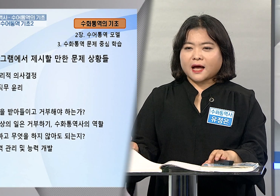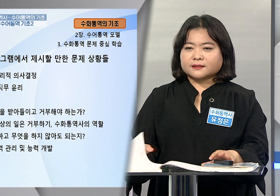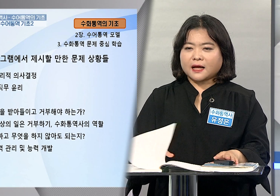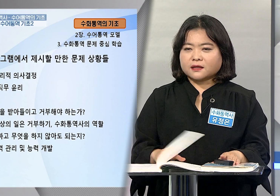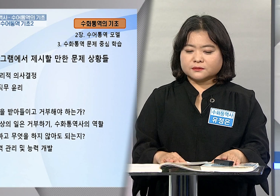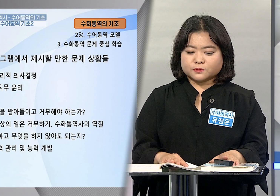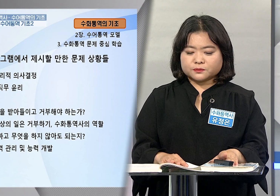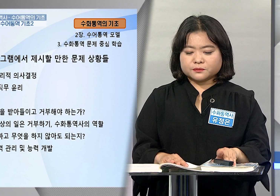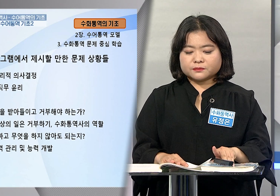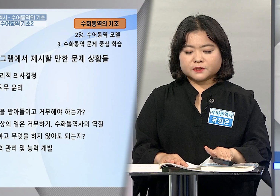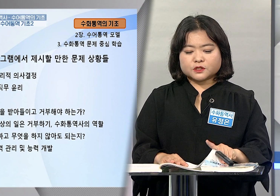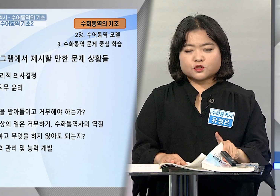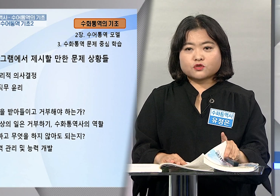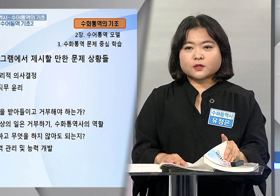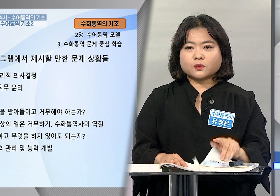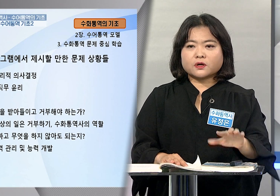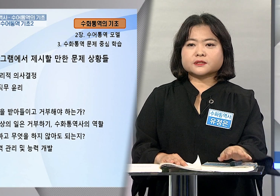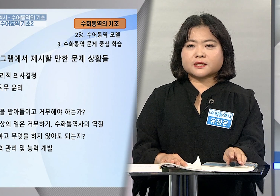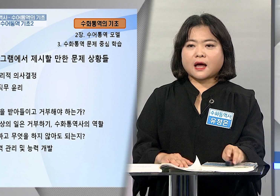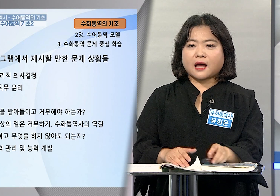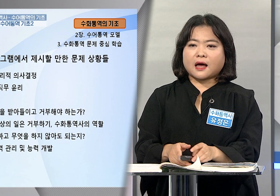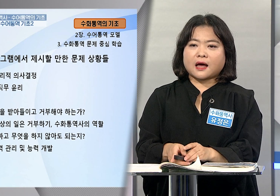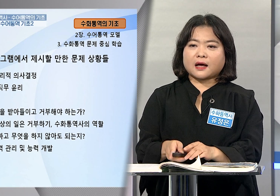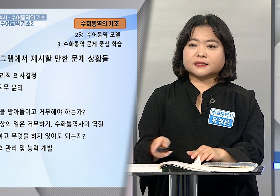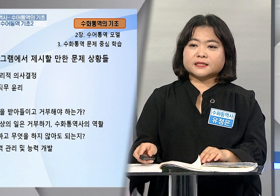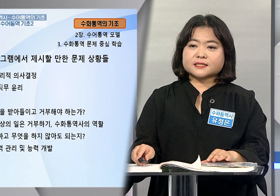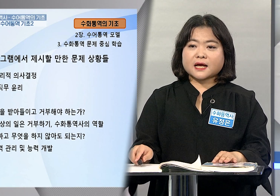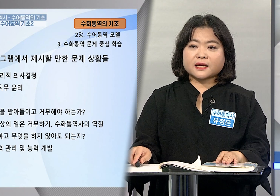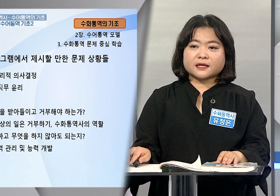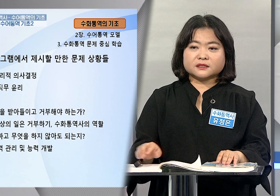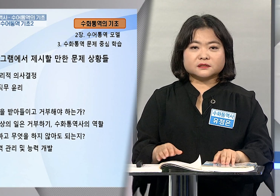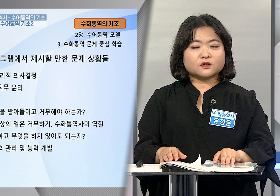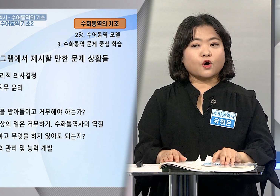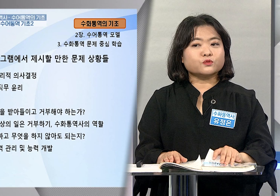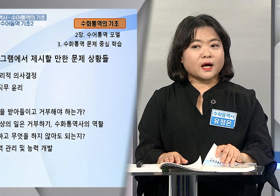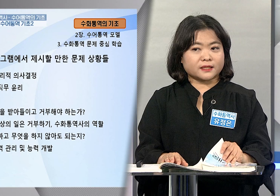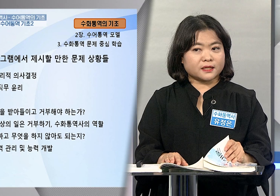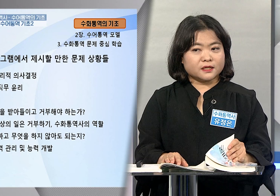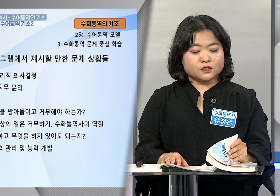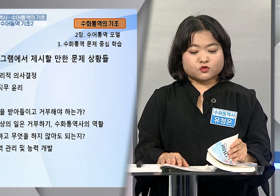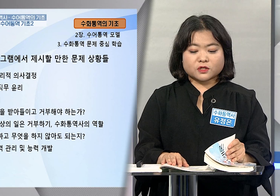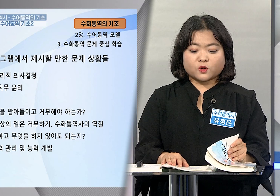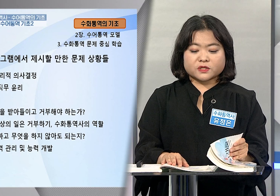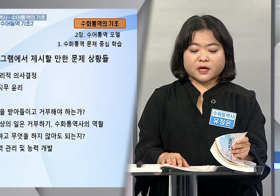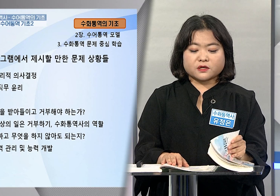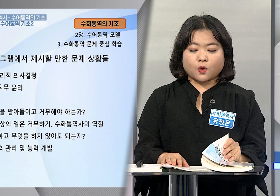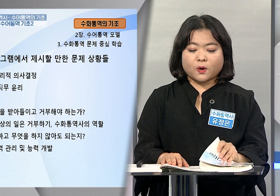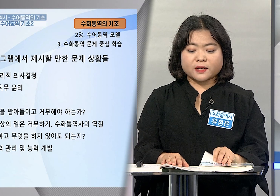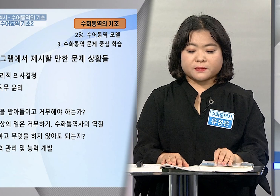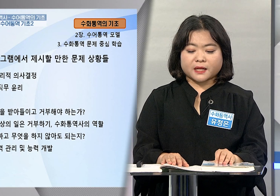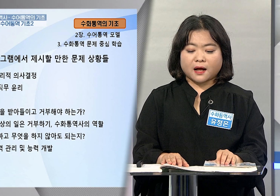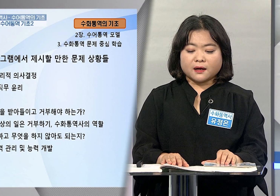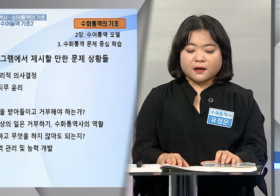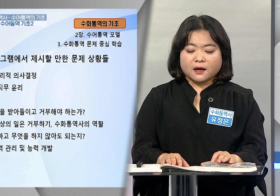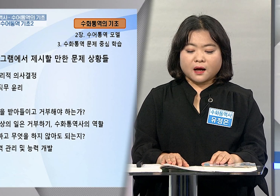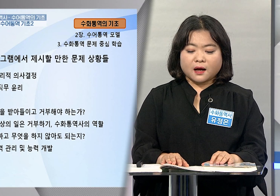그 다음은 수화통역사 그 이상의 일은 거부하기. 수화통역사의 역할입니다.